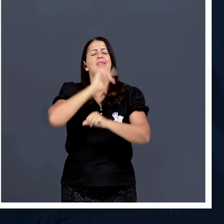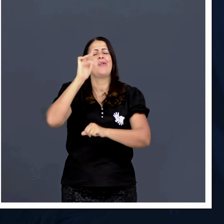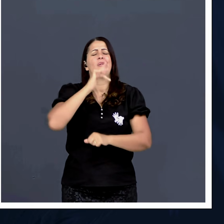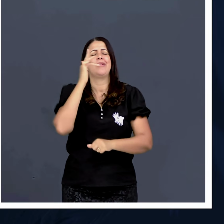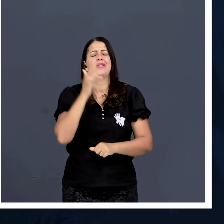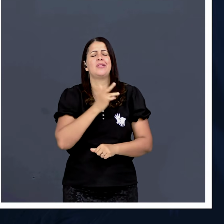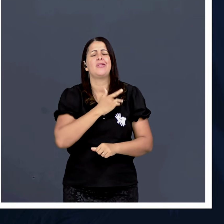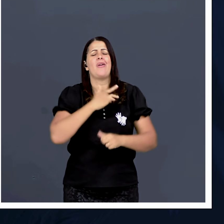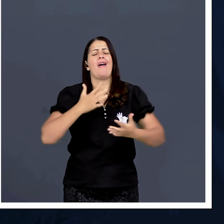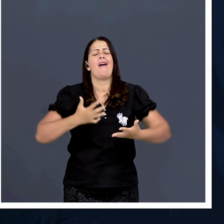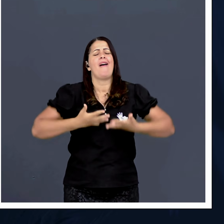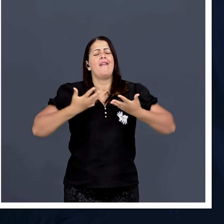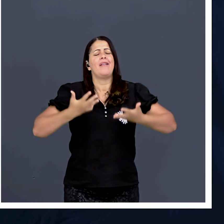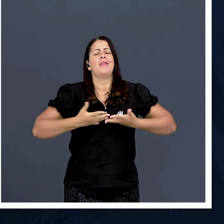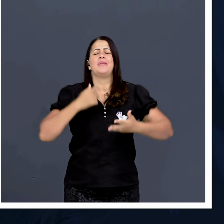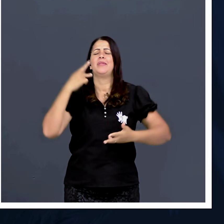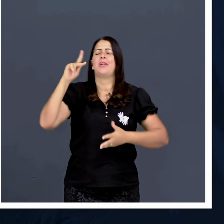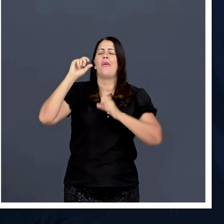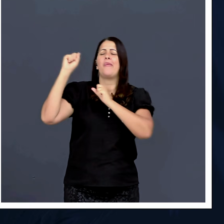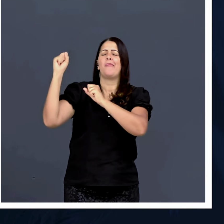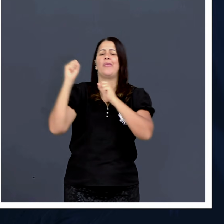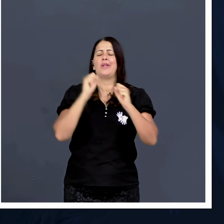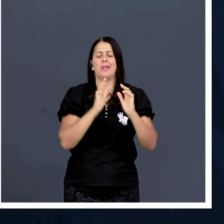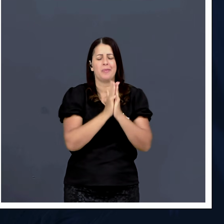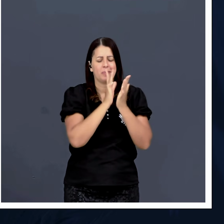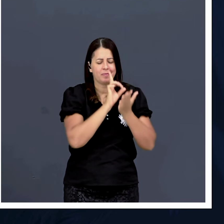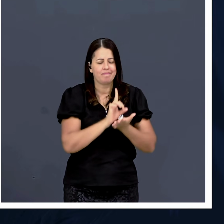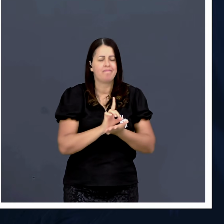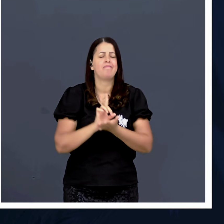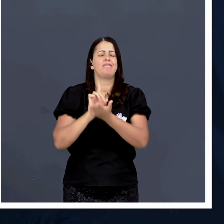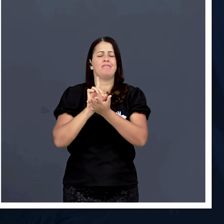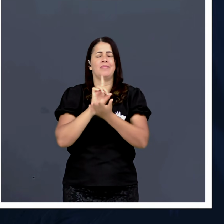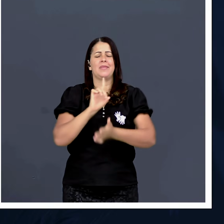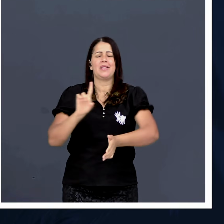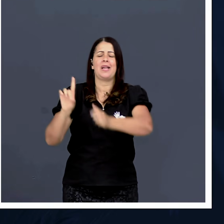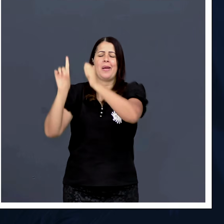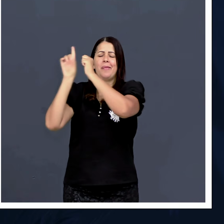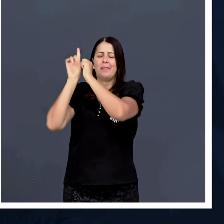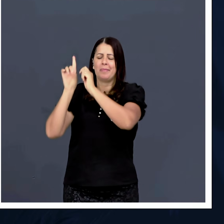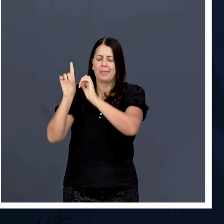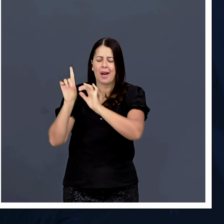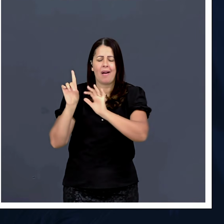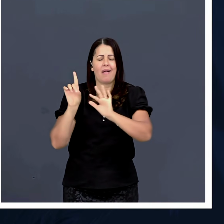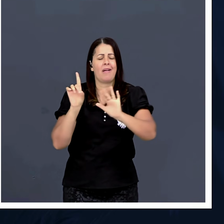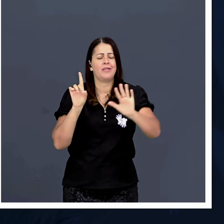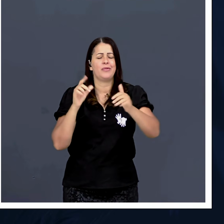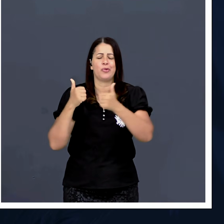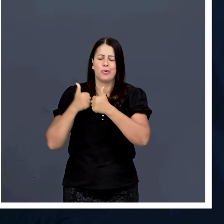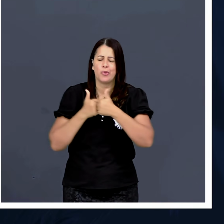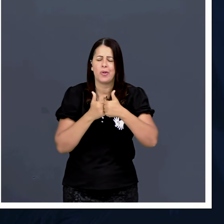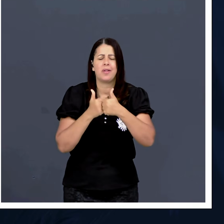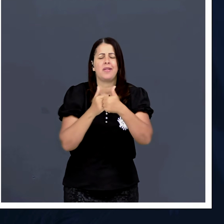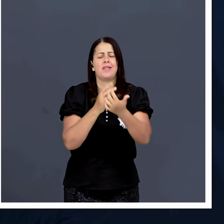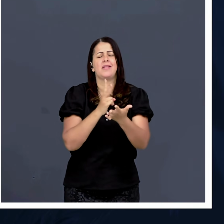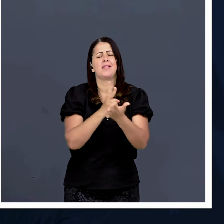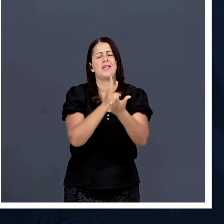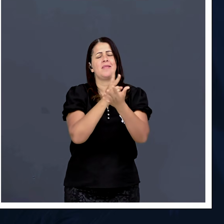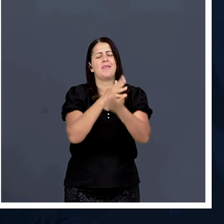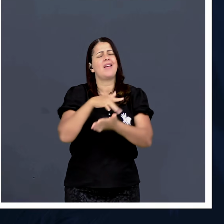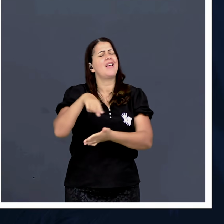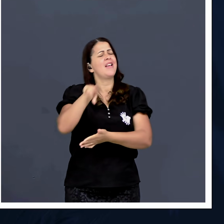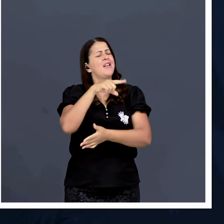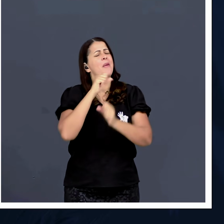tocados, reavivados pelo poder da tua palavra. Que as bênçãos do Senhor o acompanhem e que eles